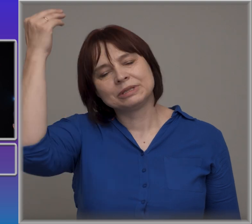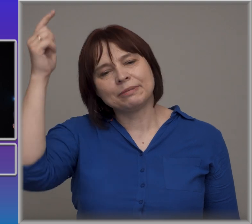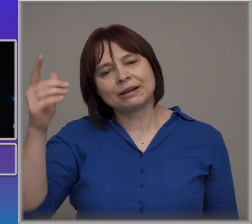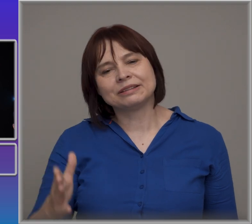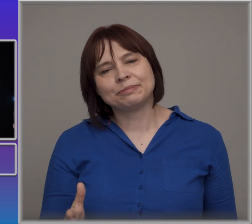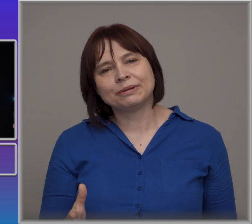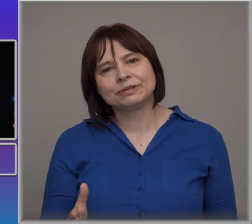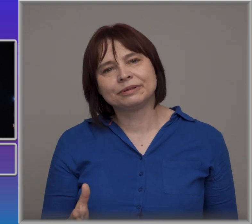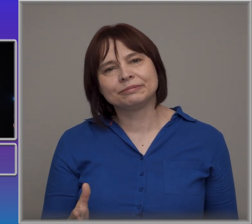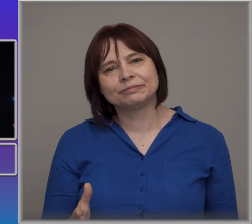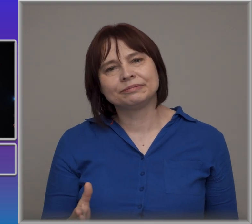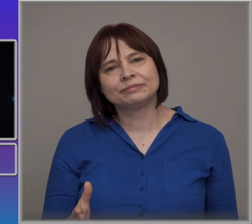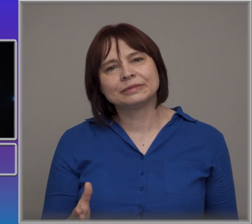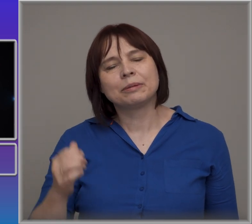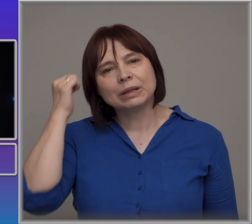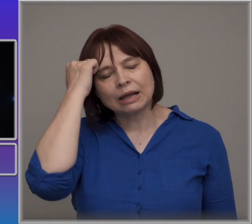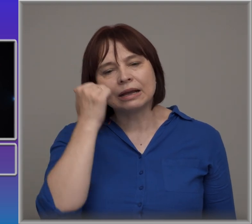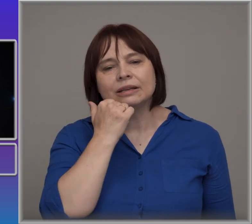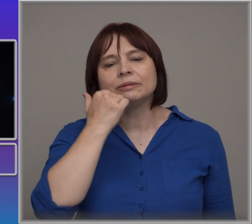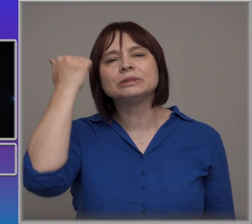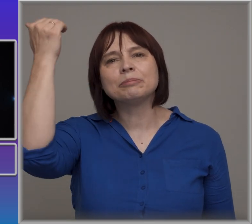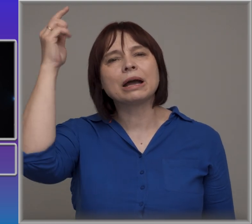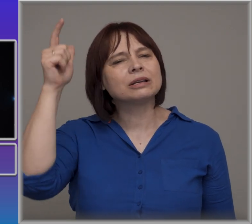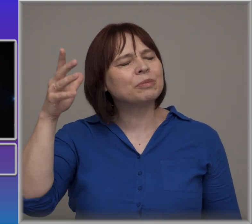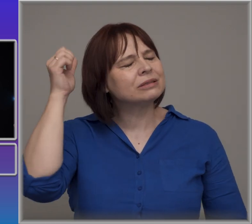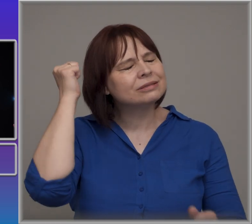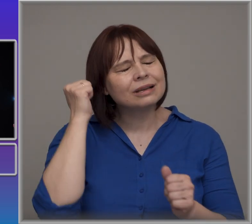да? Ну ладно.